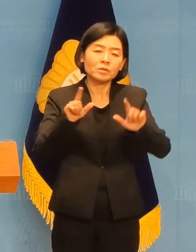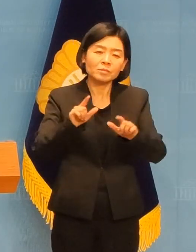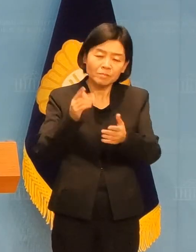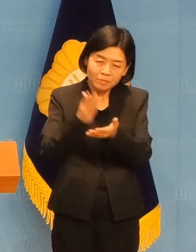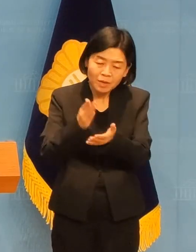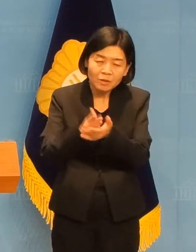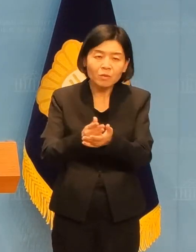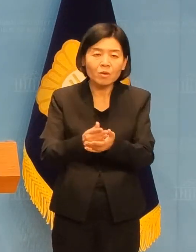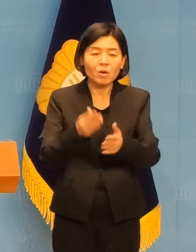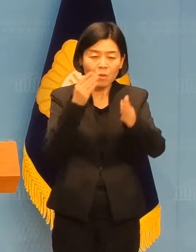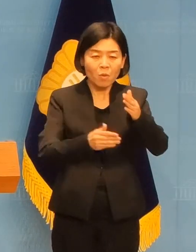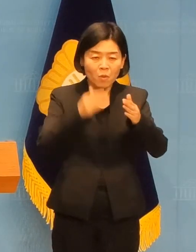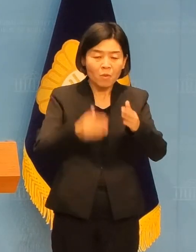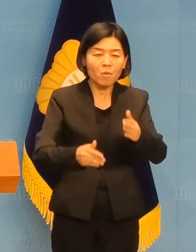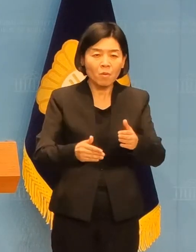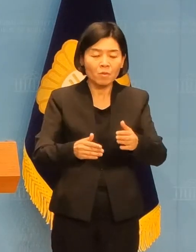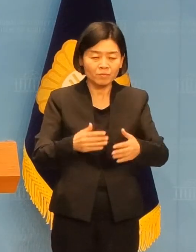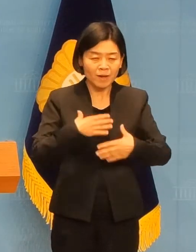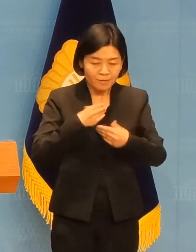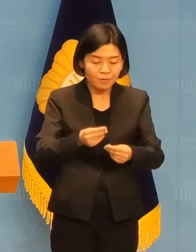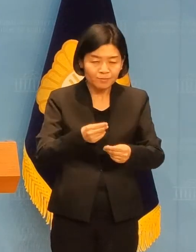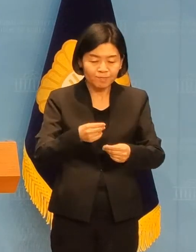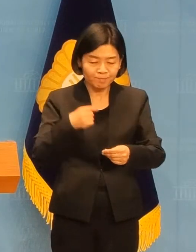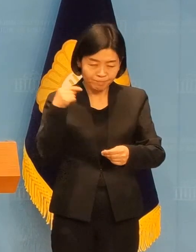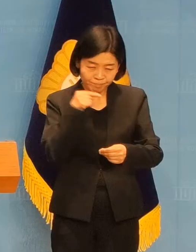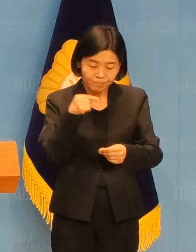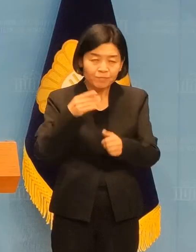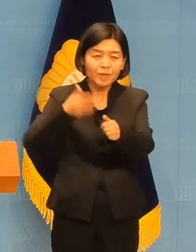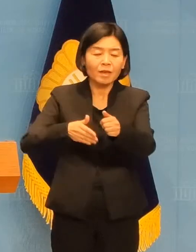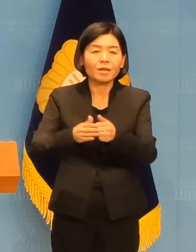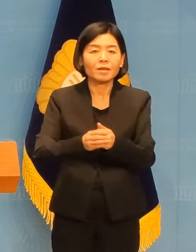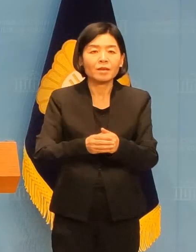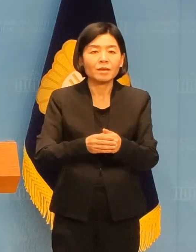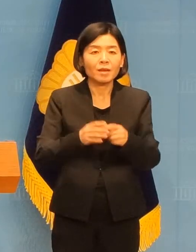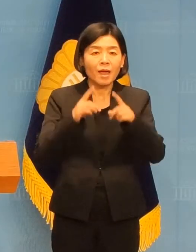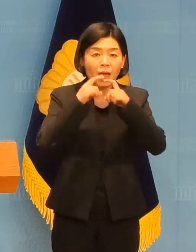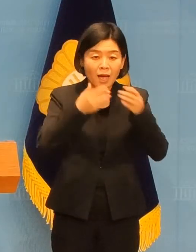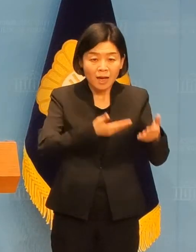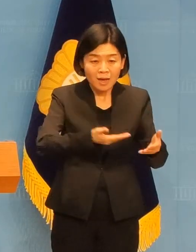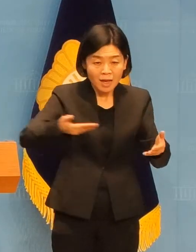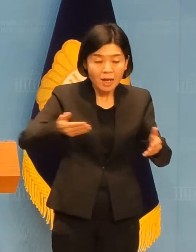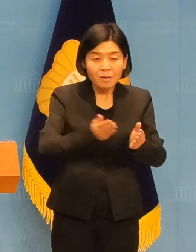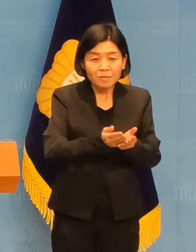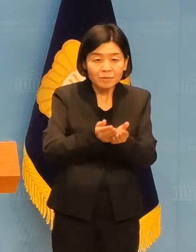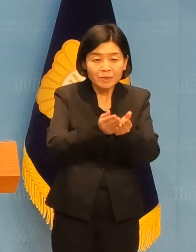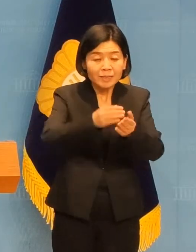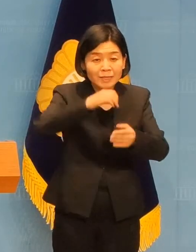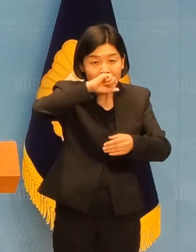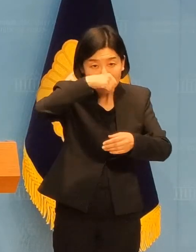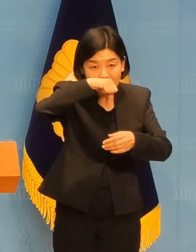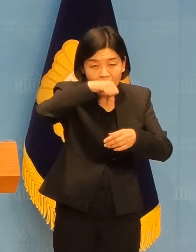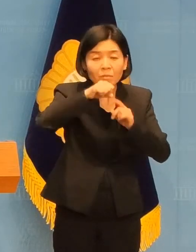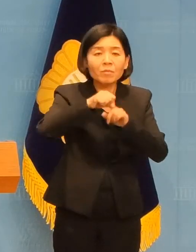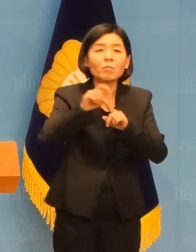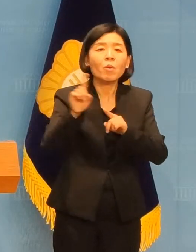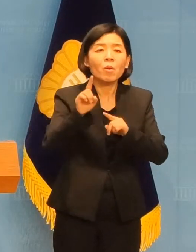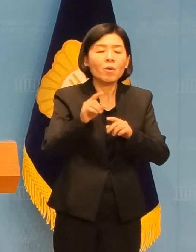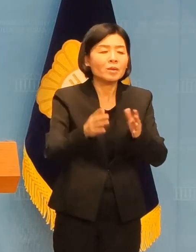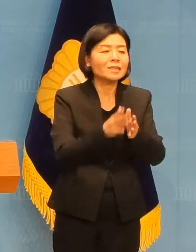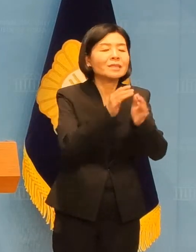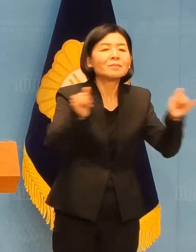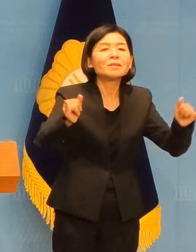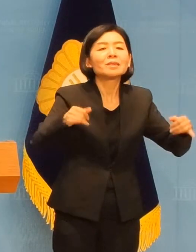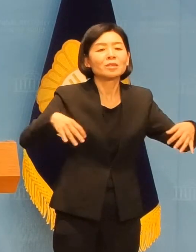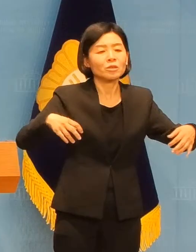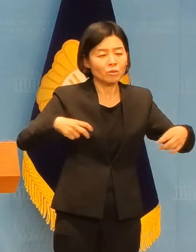공공정책을 실행해야 합니다. 한강버스 예산은 정치적 쇼가 아닌 시민 교통복지, 대중교통